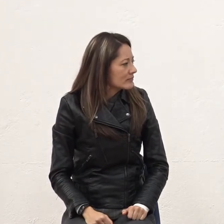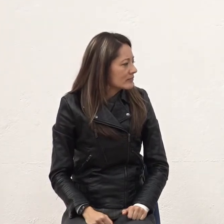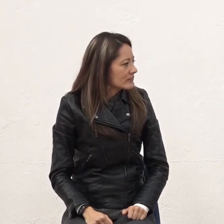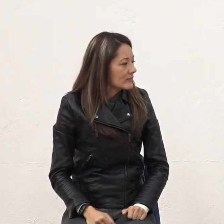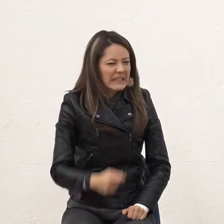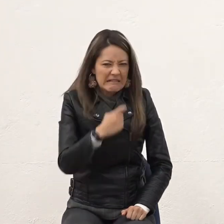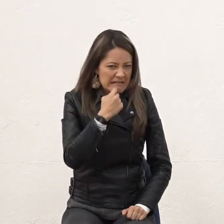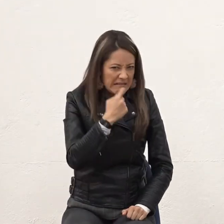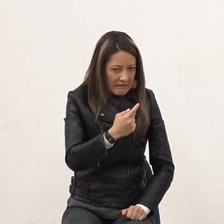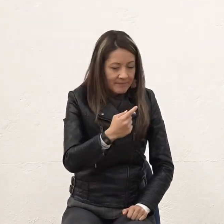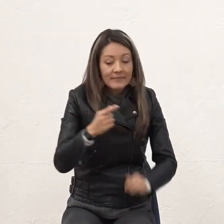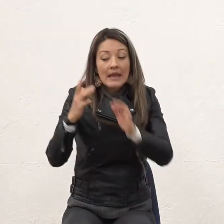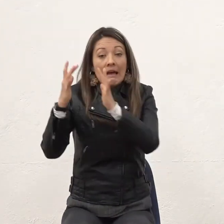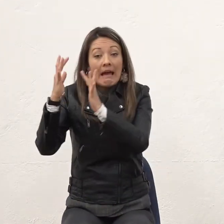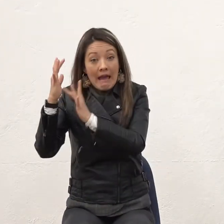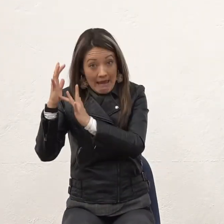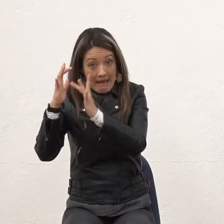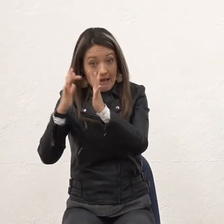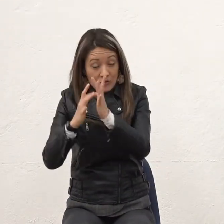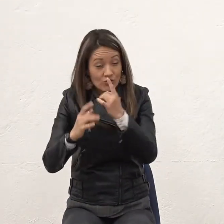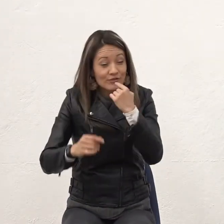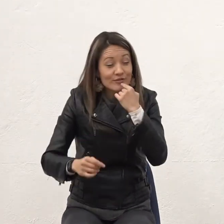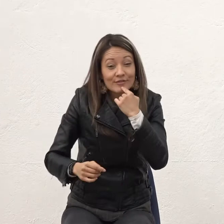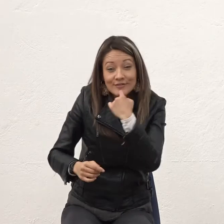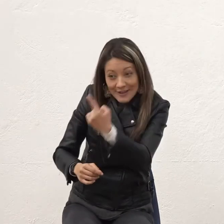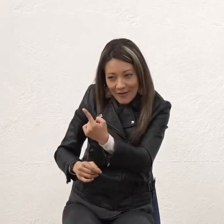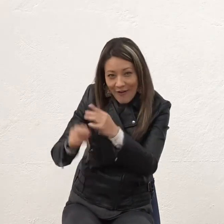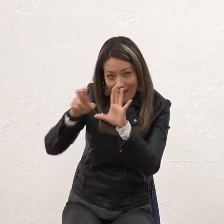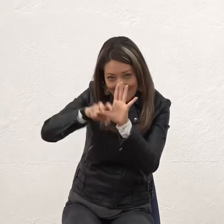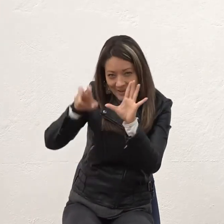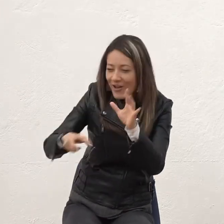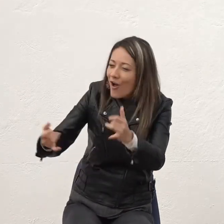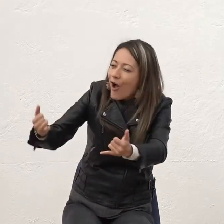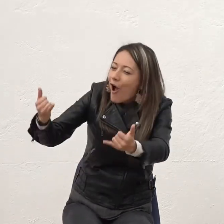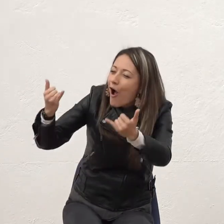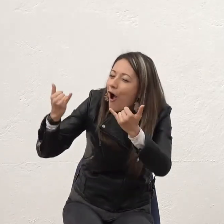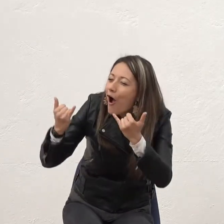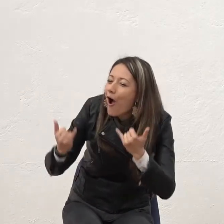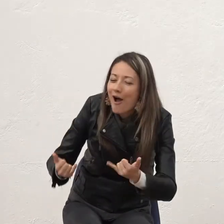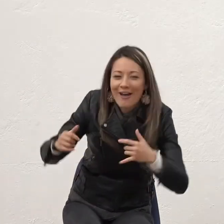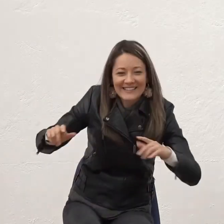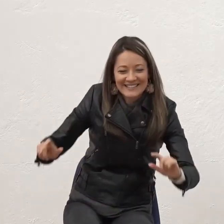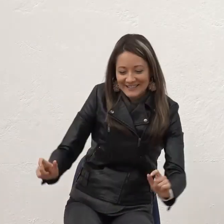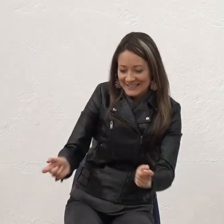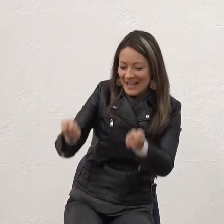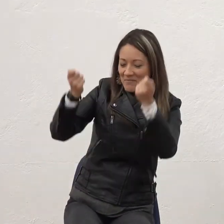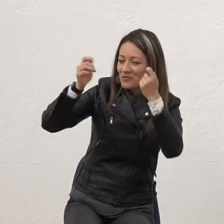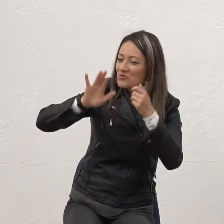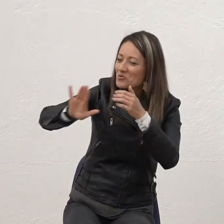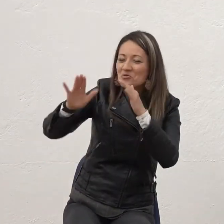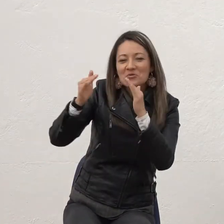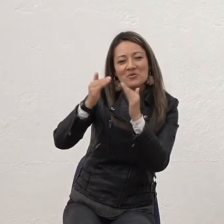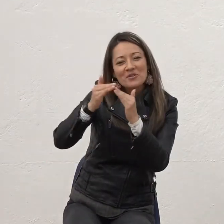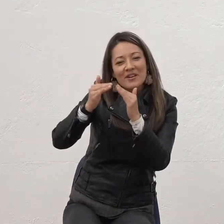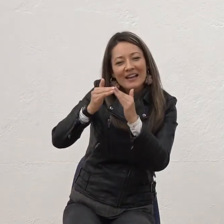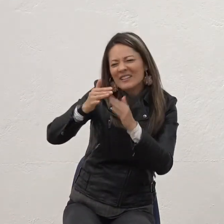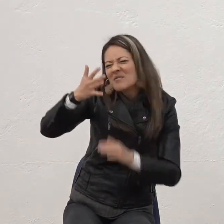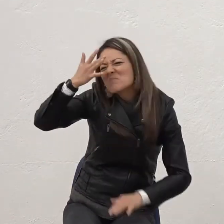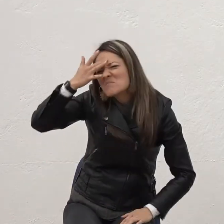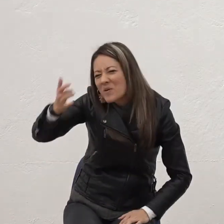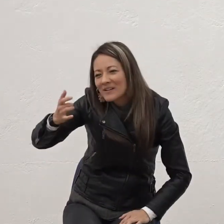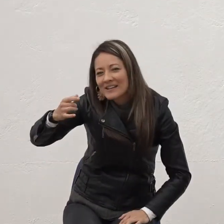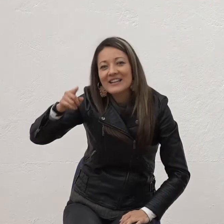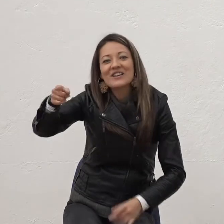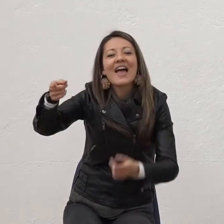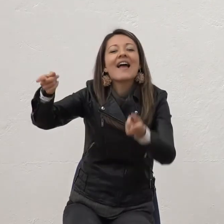Y dice, y Jesús le dijo, hoy ha venido la salvación a esta casa, por cuanto